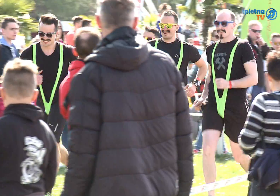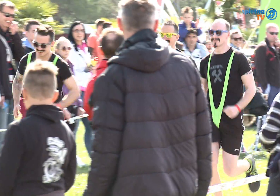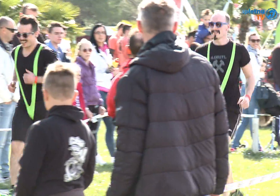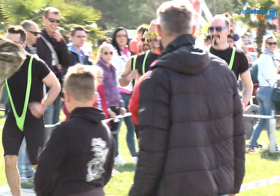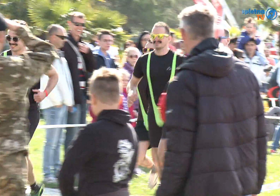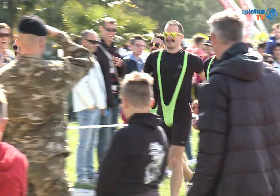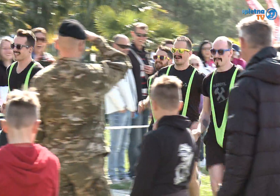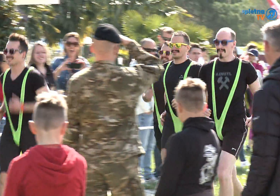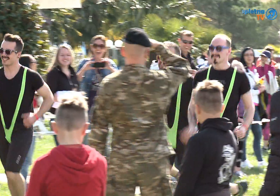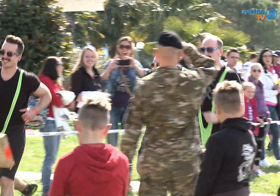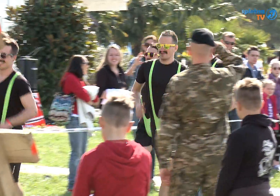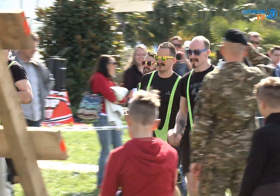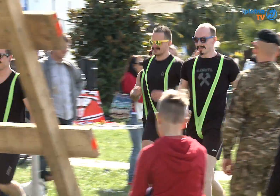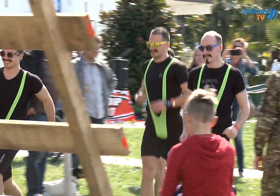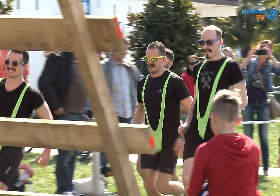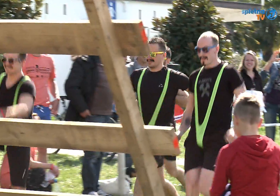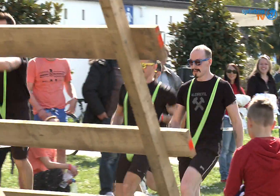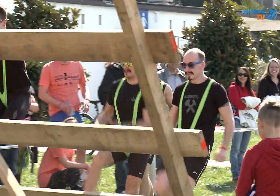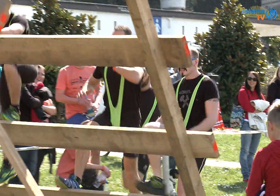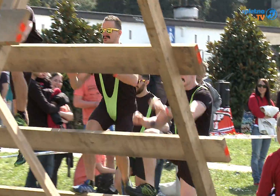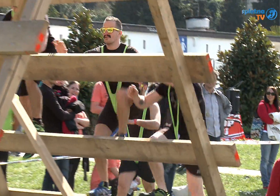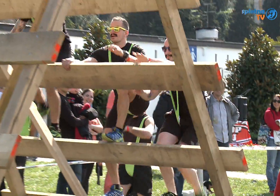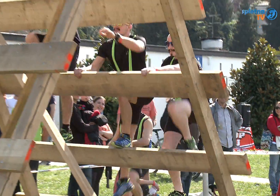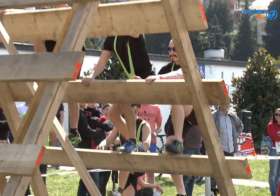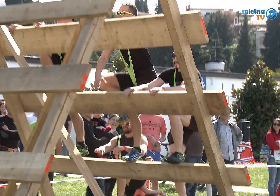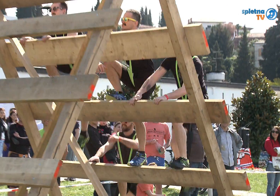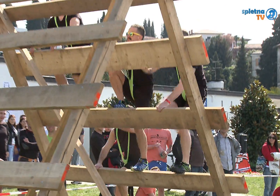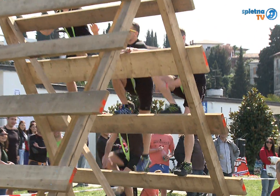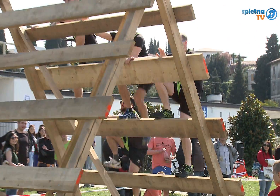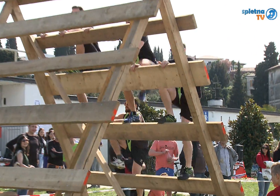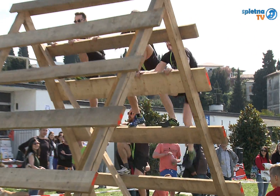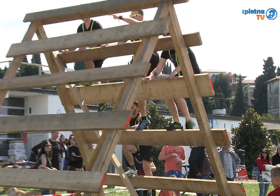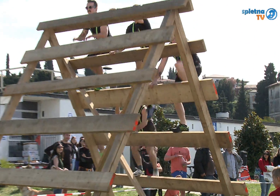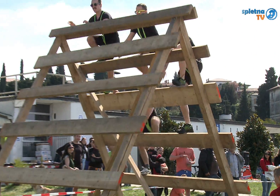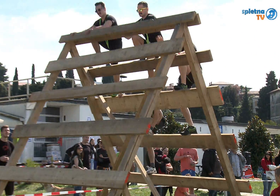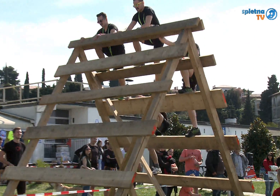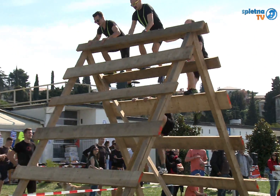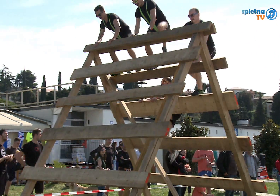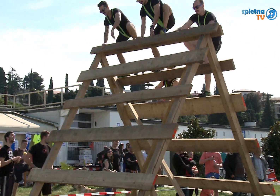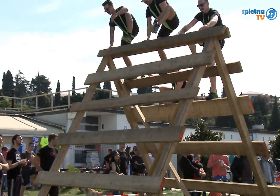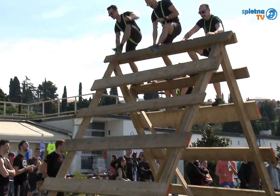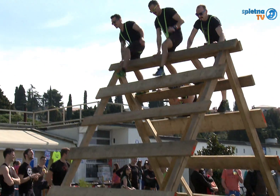Stay focused and surround yourself with good people. Bravo!